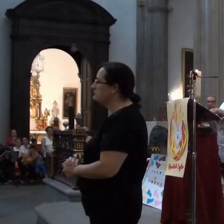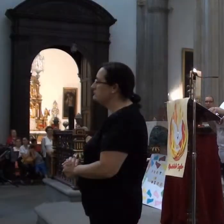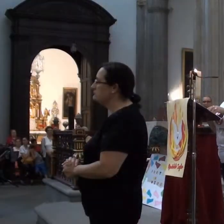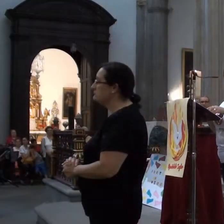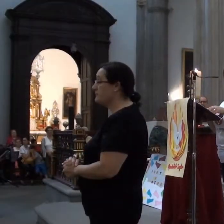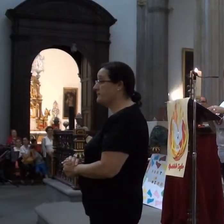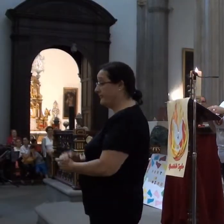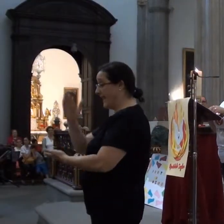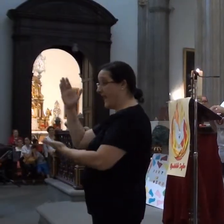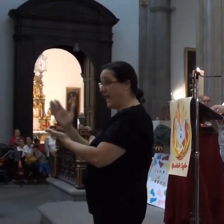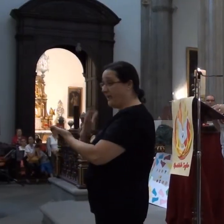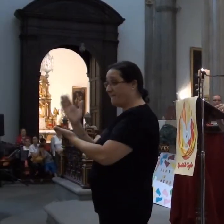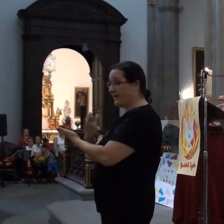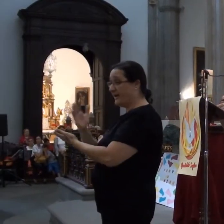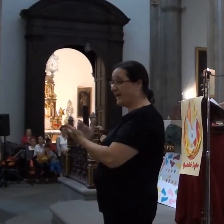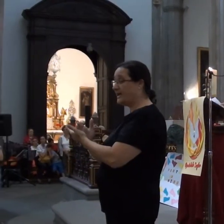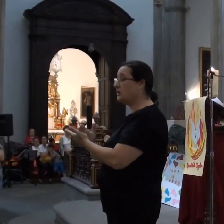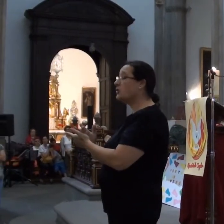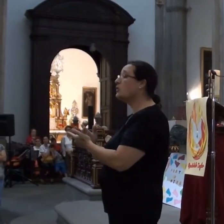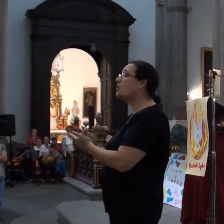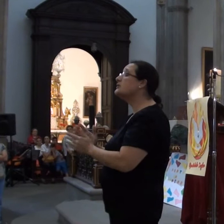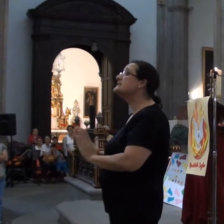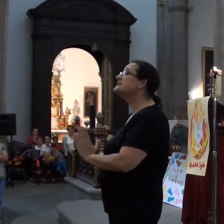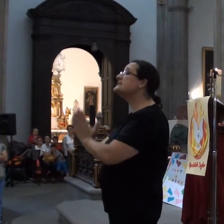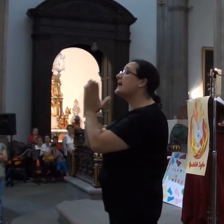del Evangelio según San